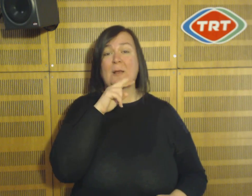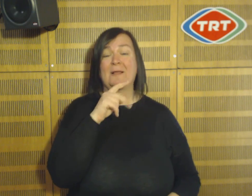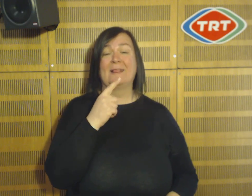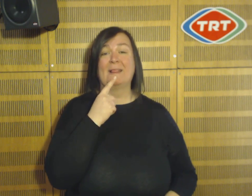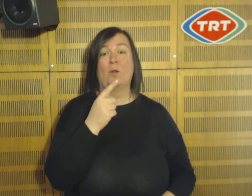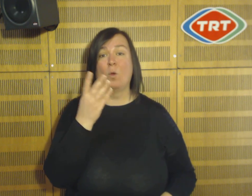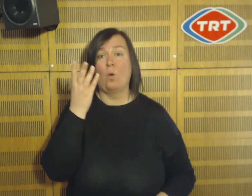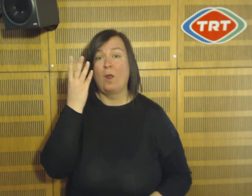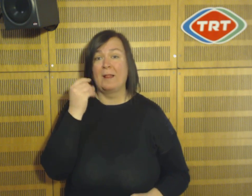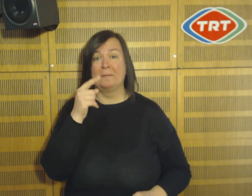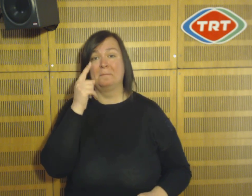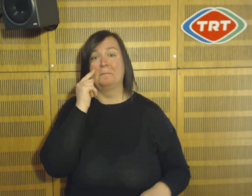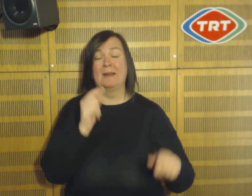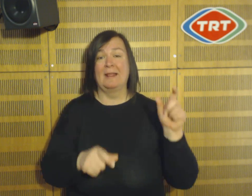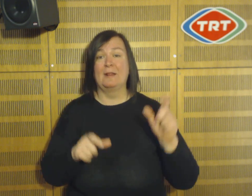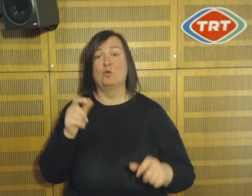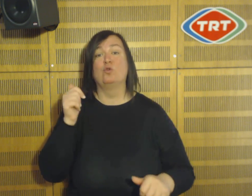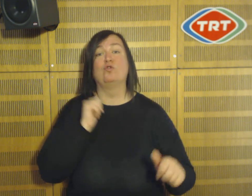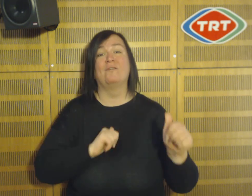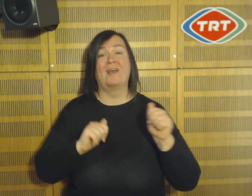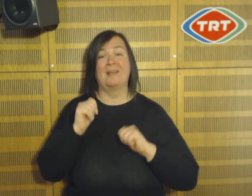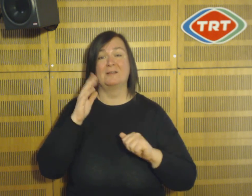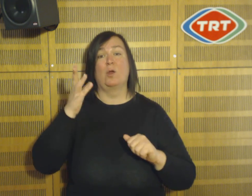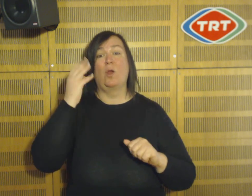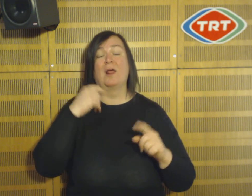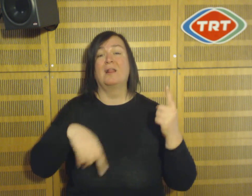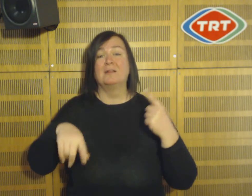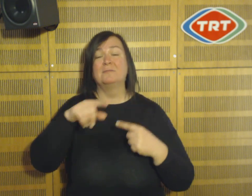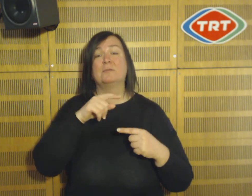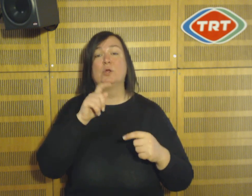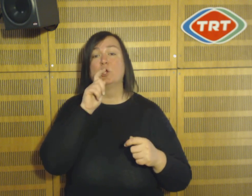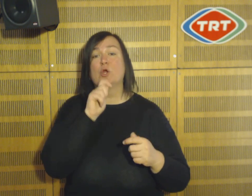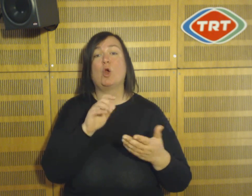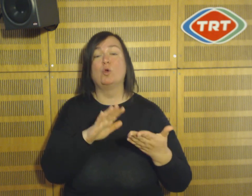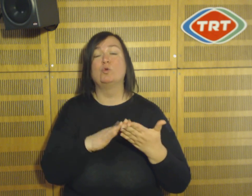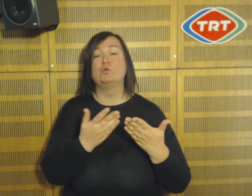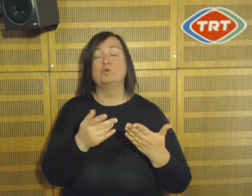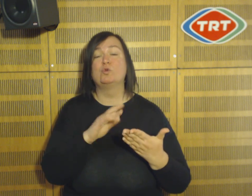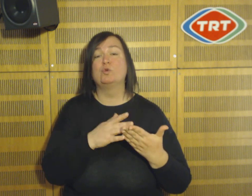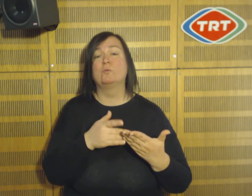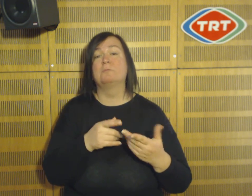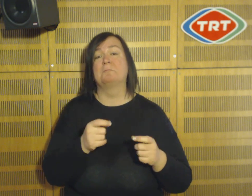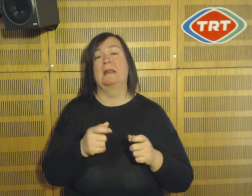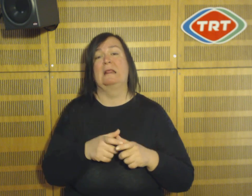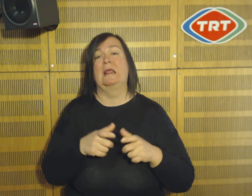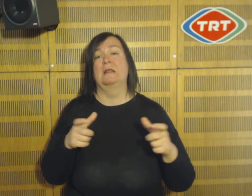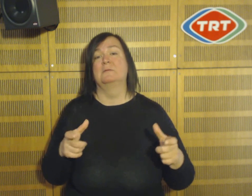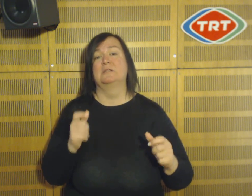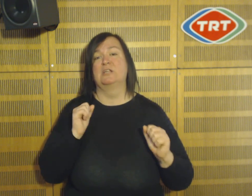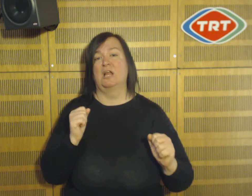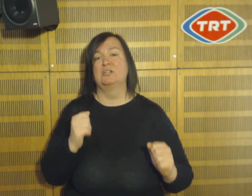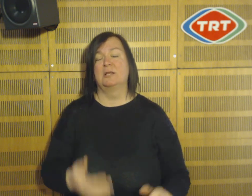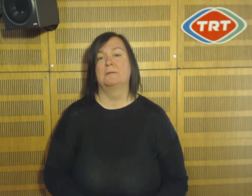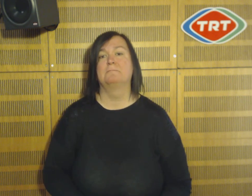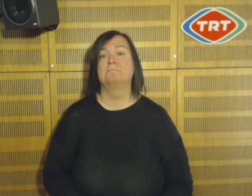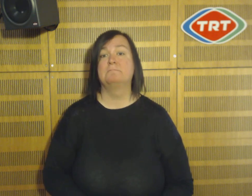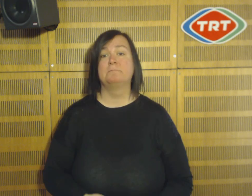öğrenen bireylerin özellikle üniversite ortamında öğrenen bireylerin sözcük hazinesini ve söz varlığının geliştirilmesini sağlayacak Evet pek çok amaçlara